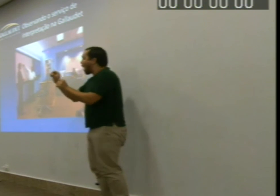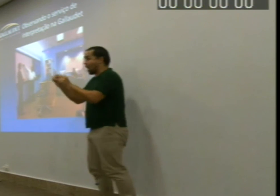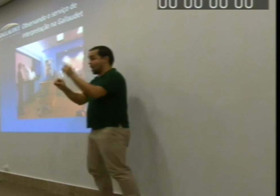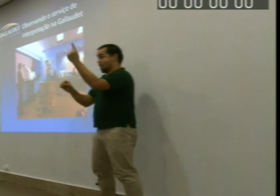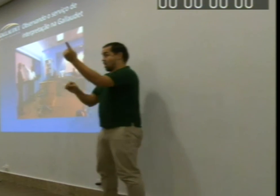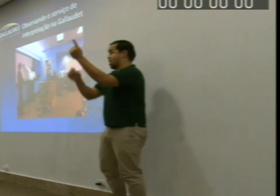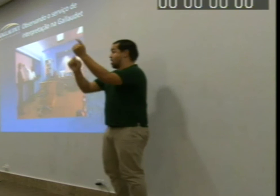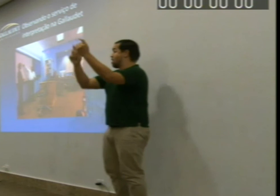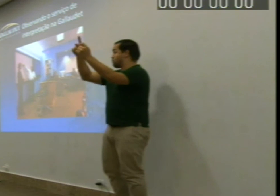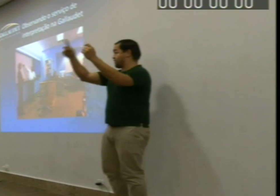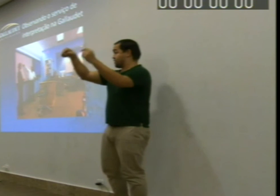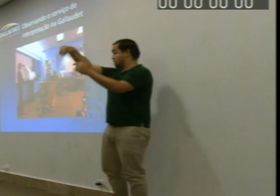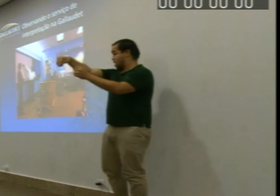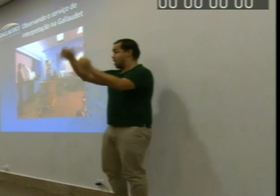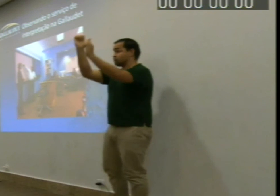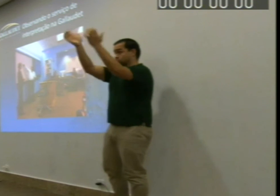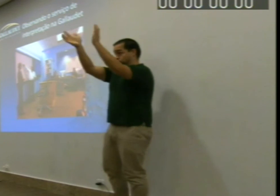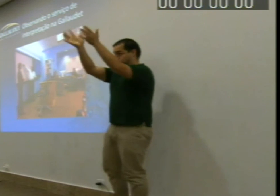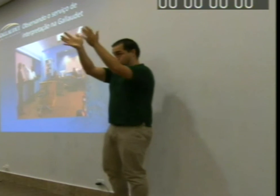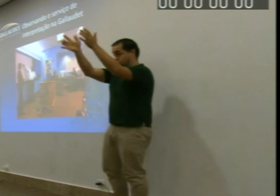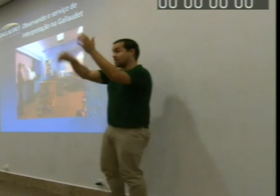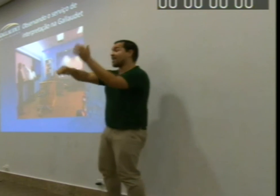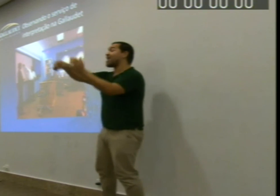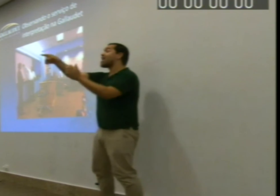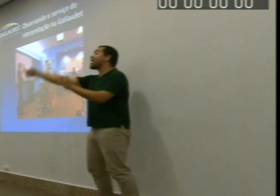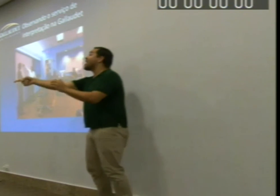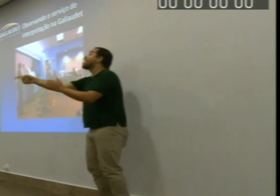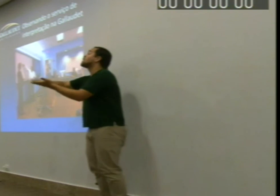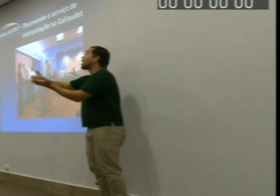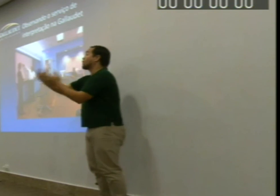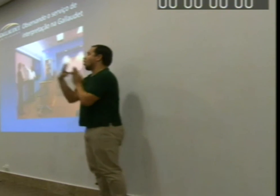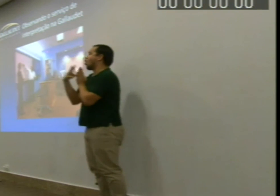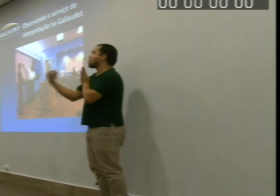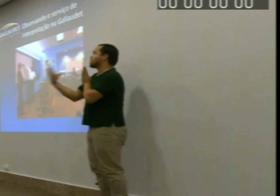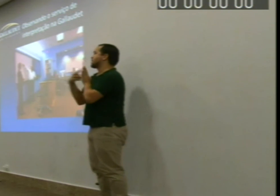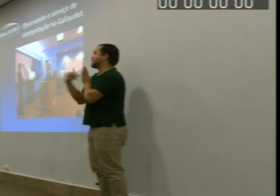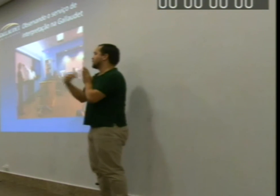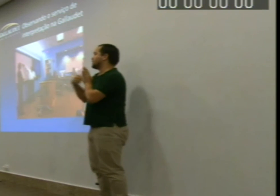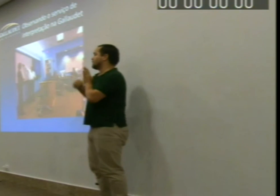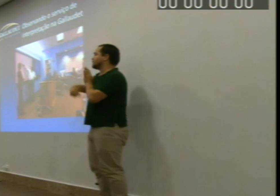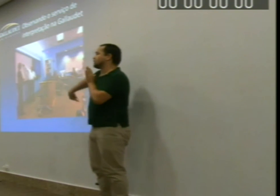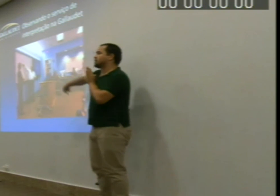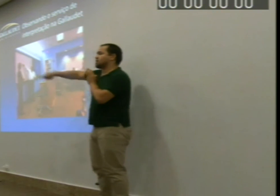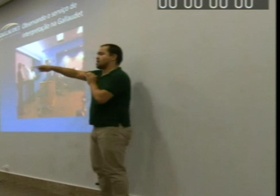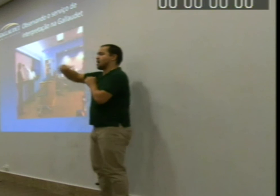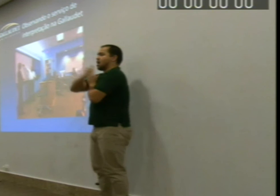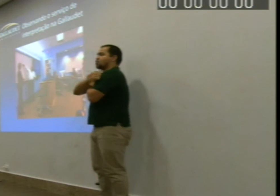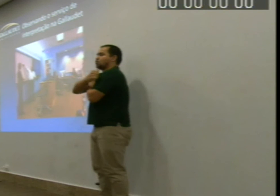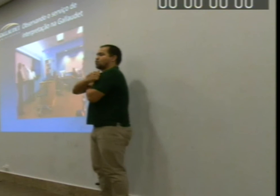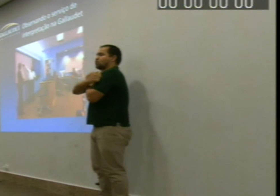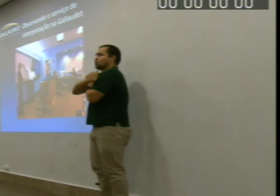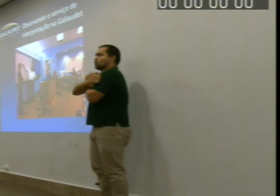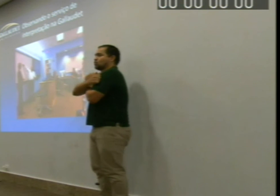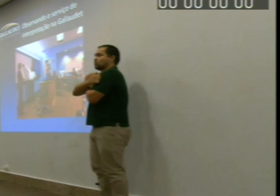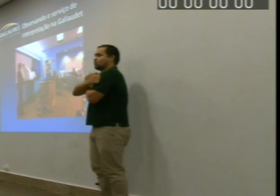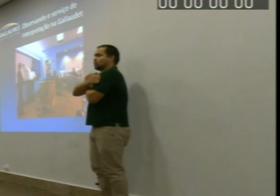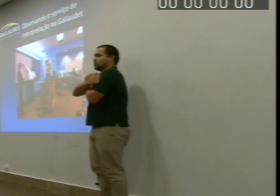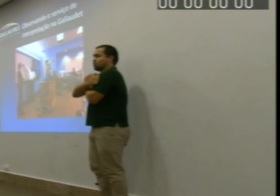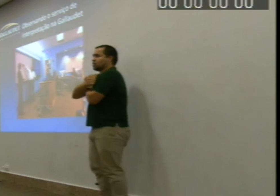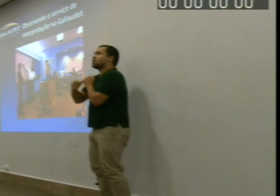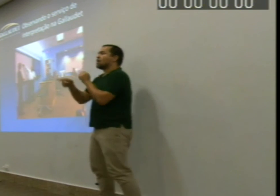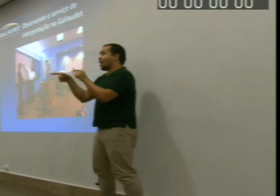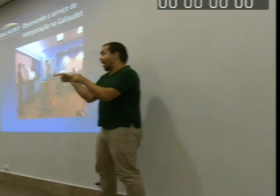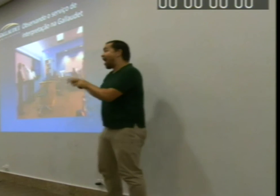conteúdo da explicação Então tinha um professor que sinalizava e tinha um intérprete que copiava o que o professor fazia para aqu